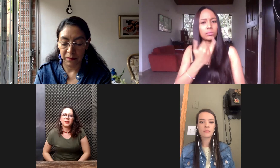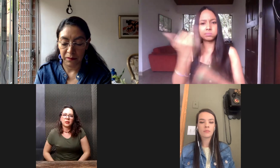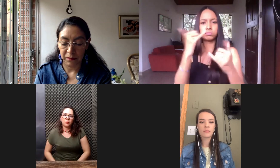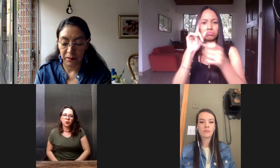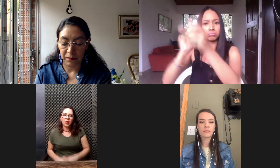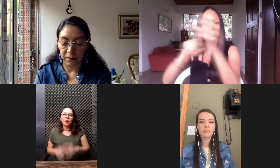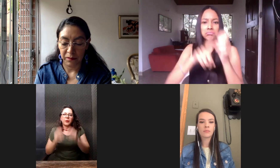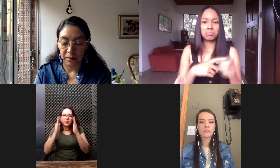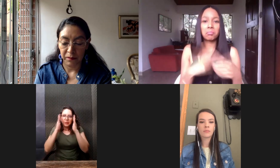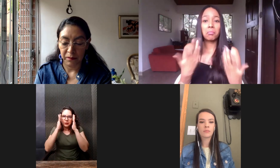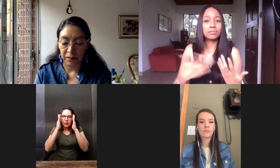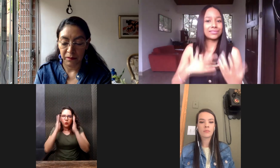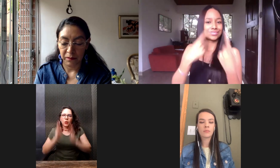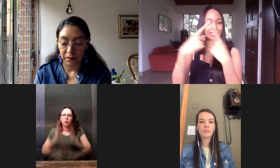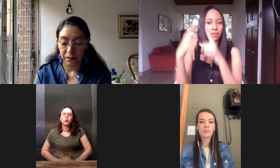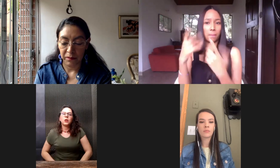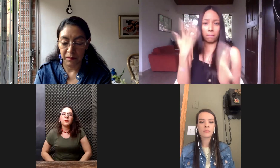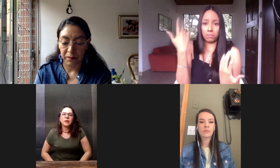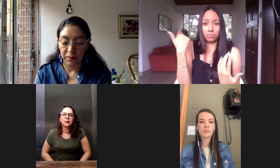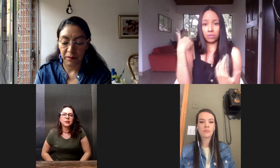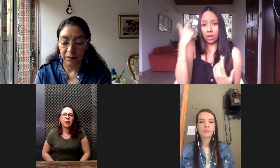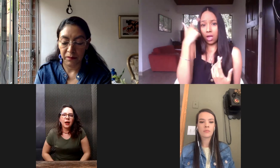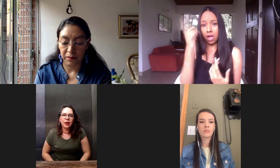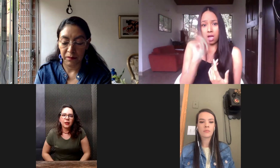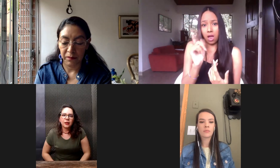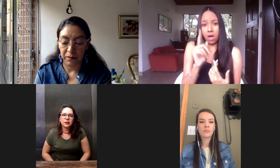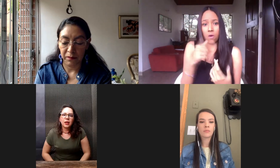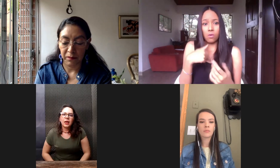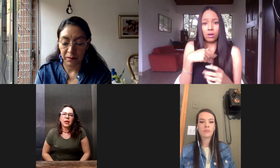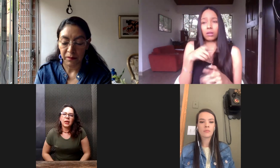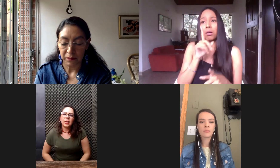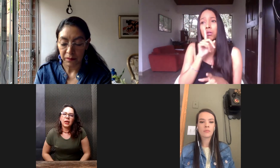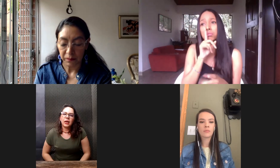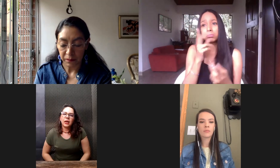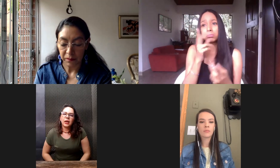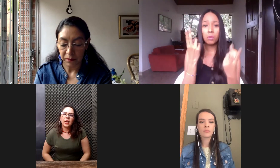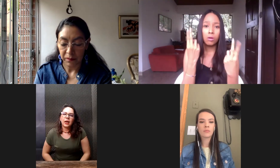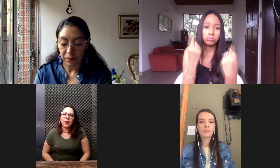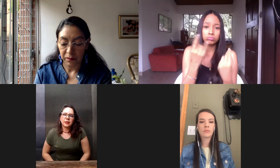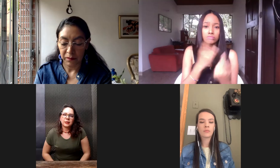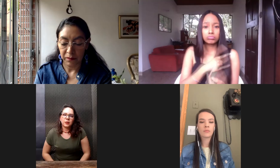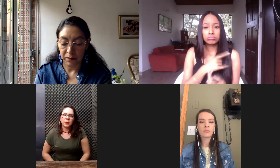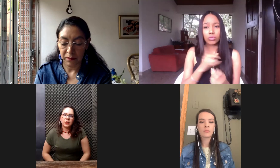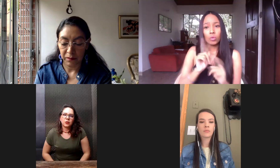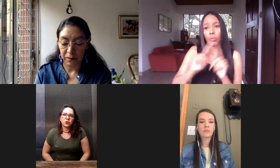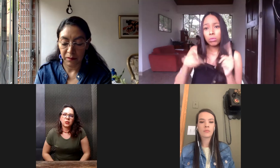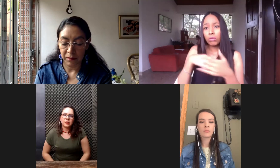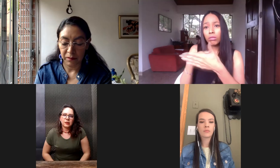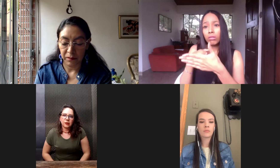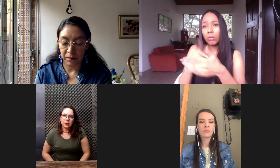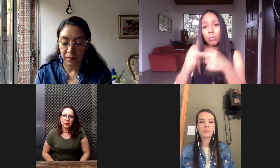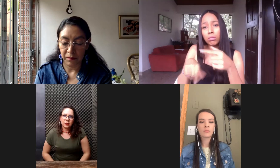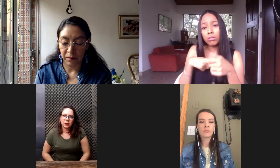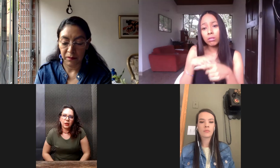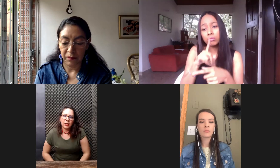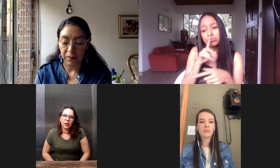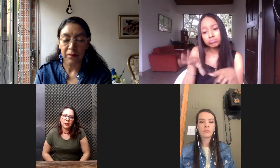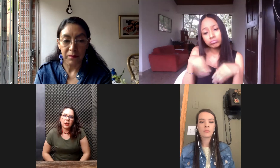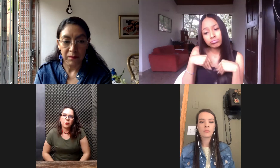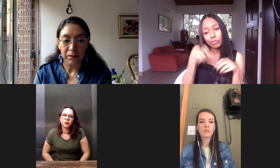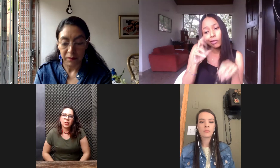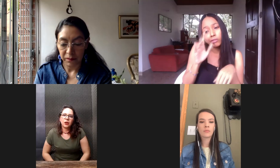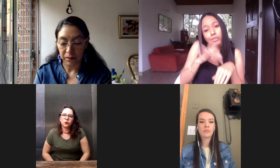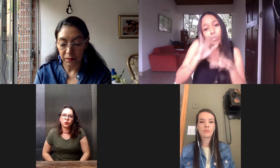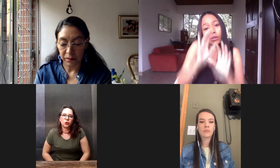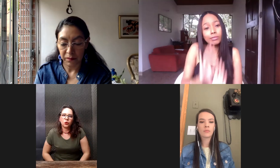que estamos presentes en algunas universidades y las experiencias son distintas.